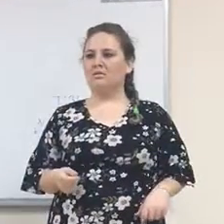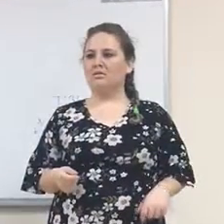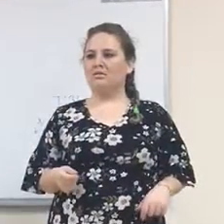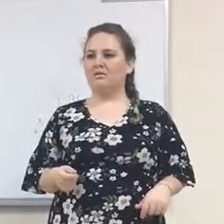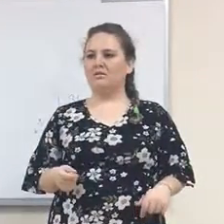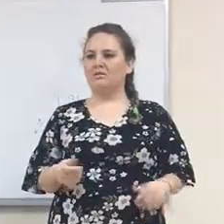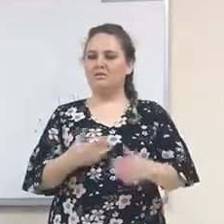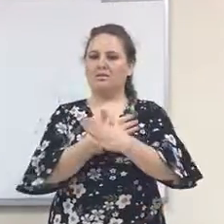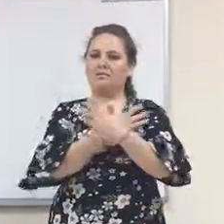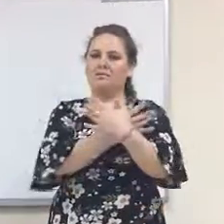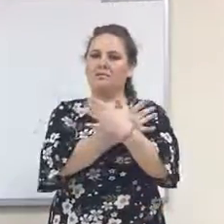melek,